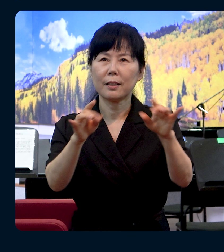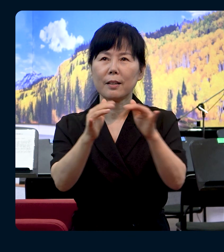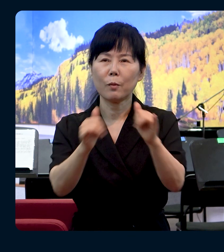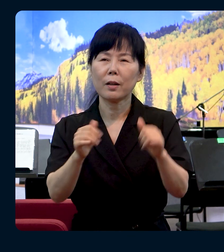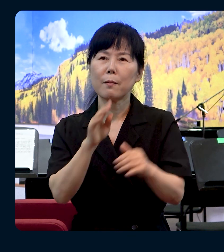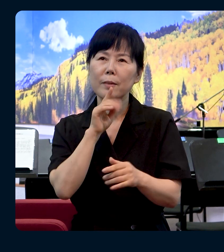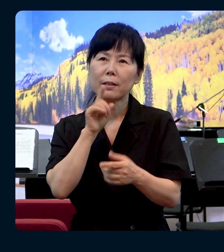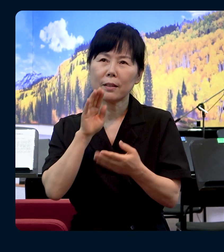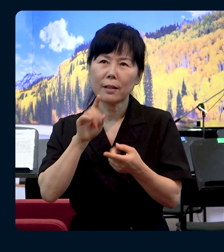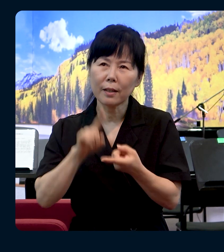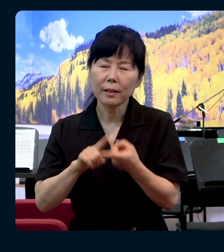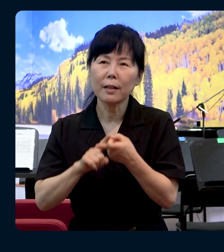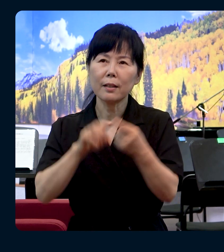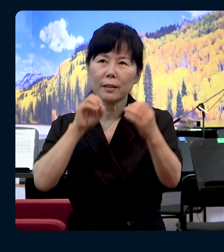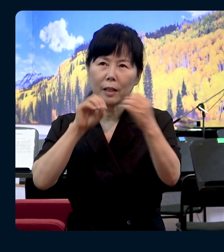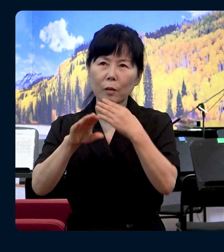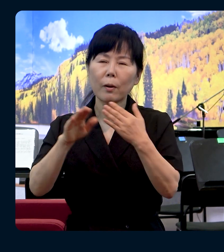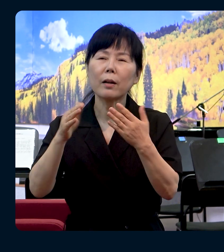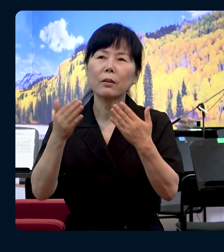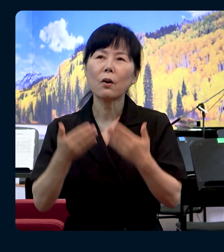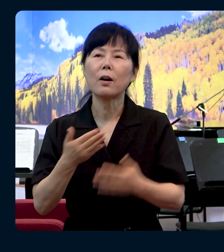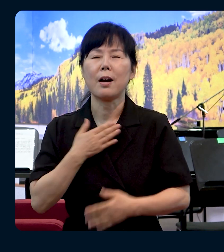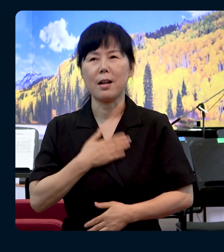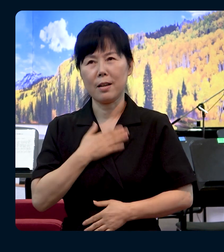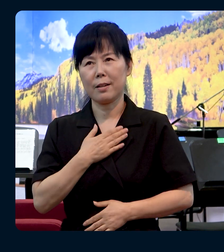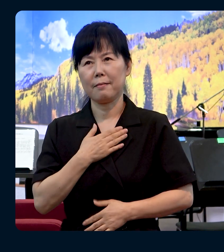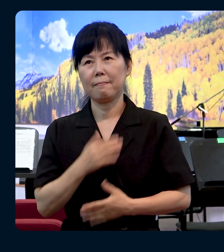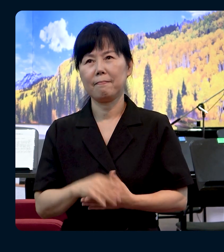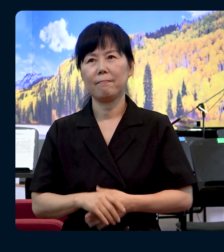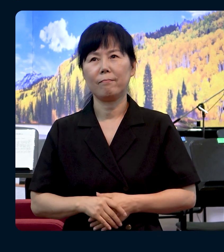사람에게 마땅히 대답할 것을 알리라.